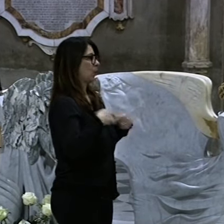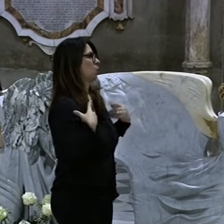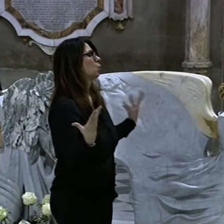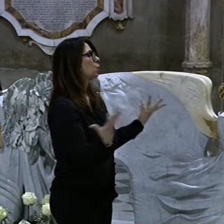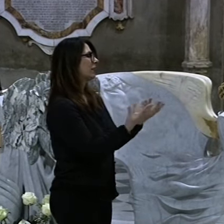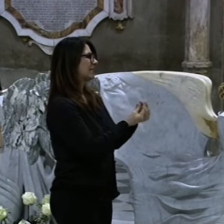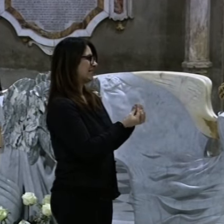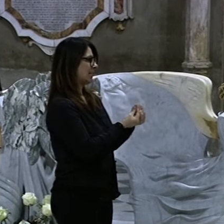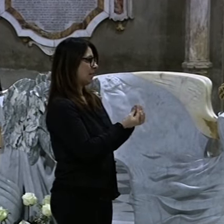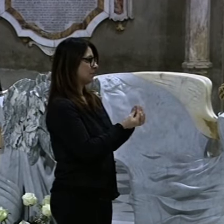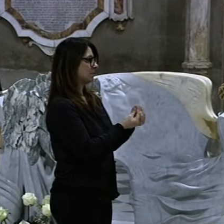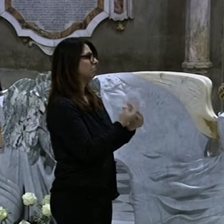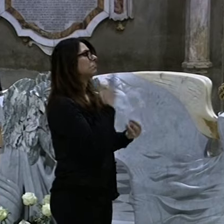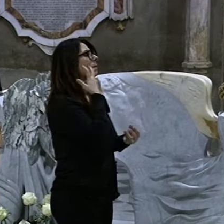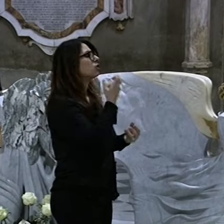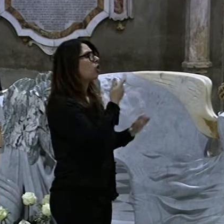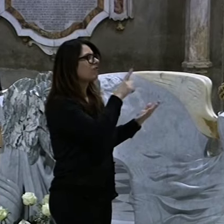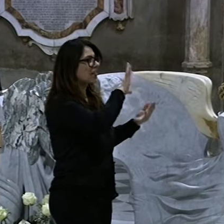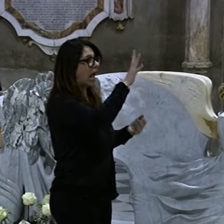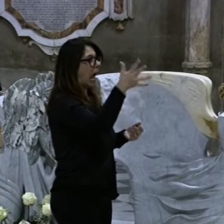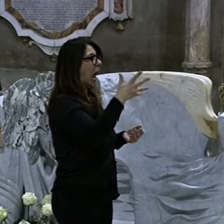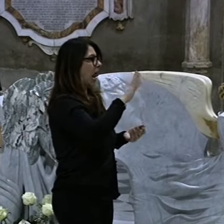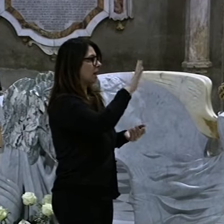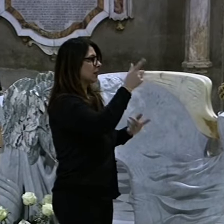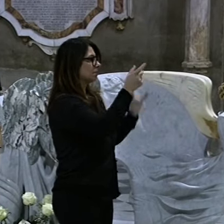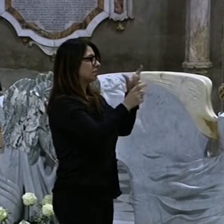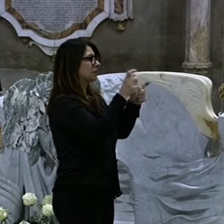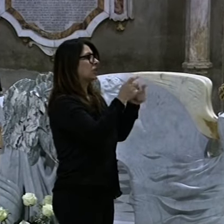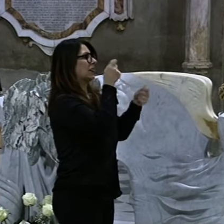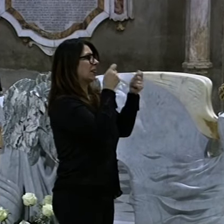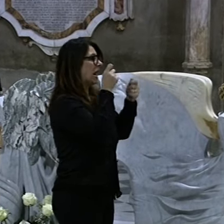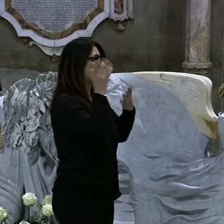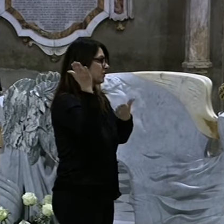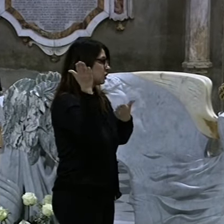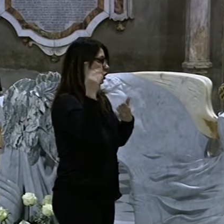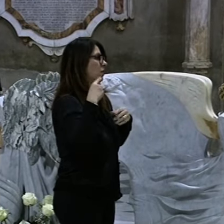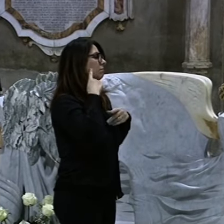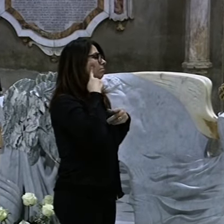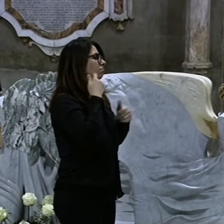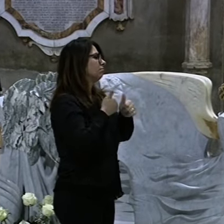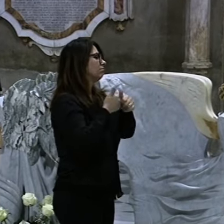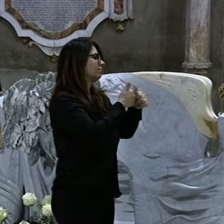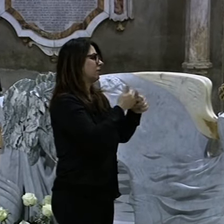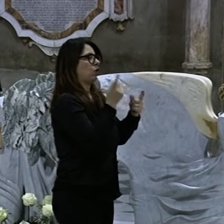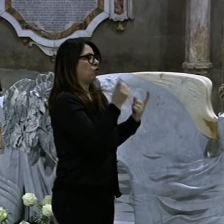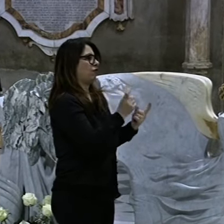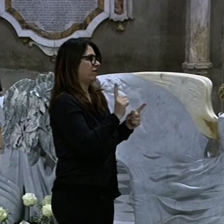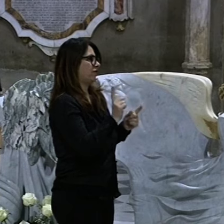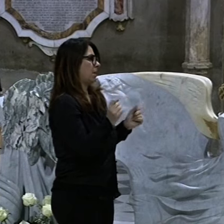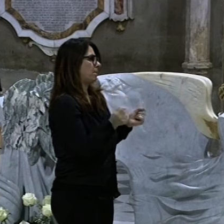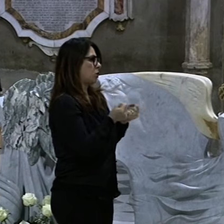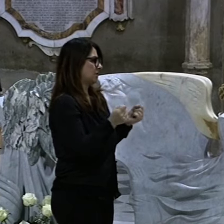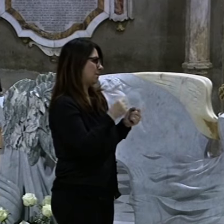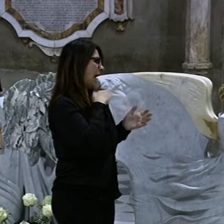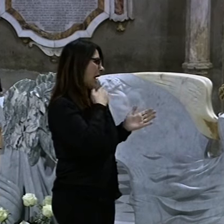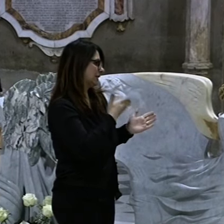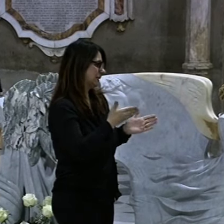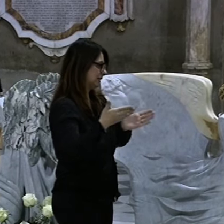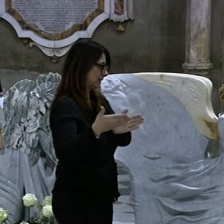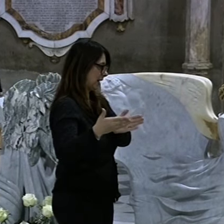insieme, bentrovati anche tutti quelli che grazie alla televisione ci seguono e partecipano da